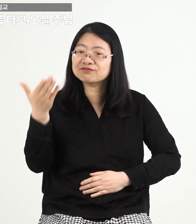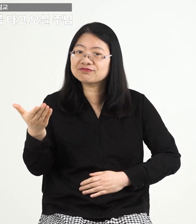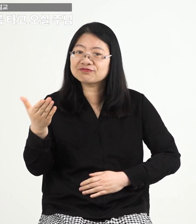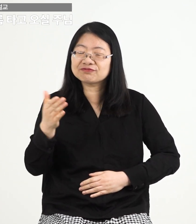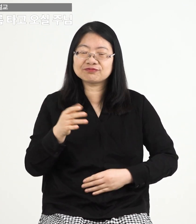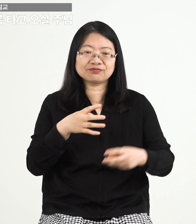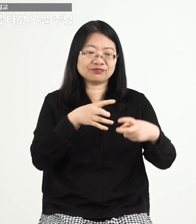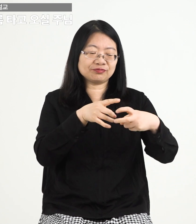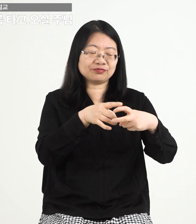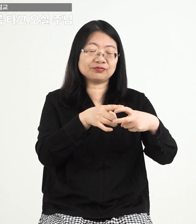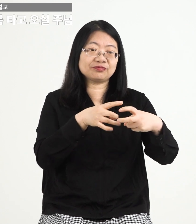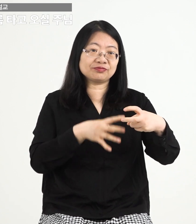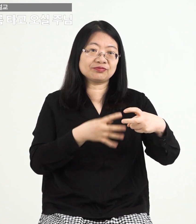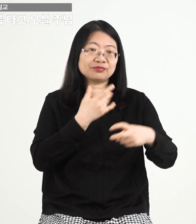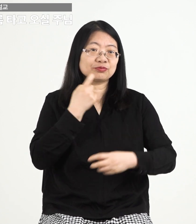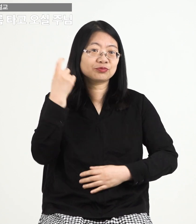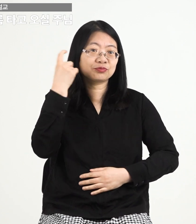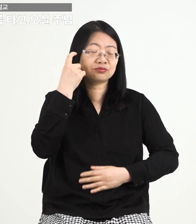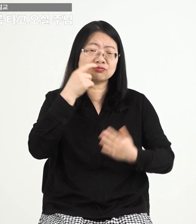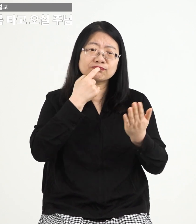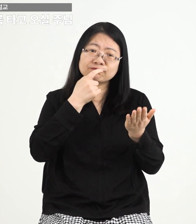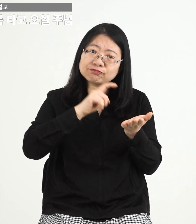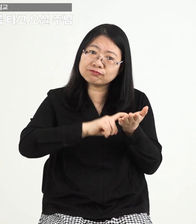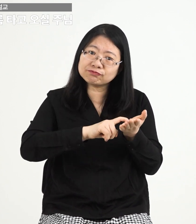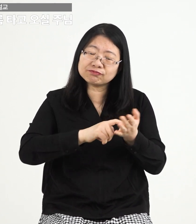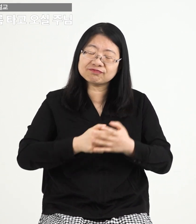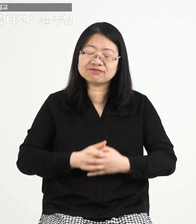마태복음은 쉬워요? 네?